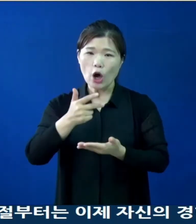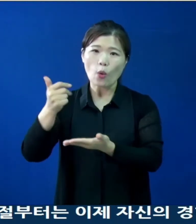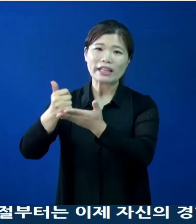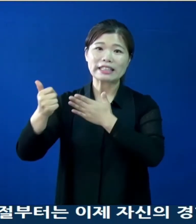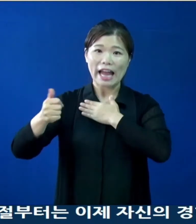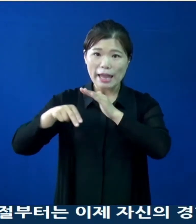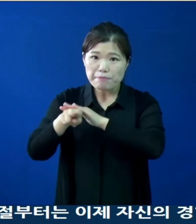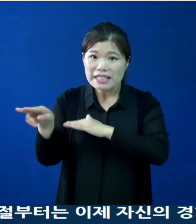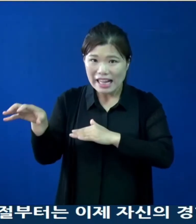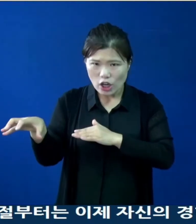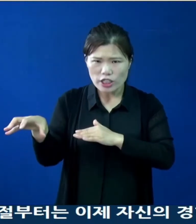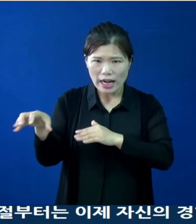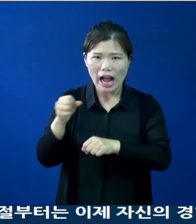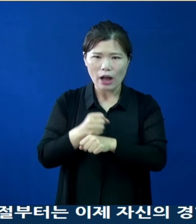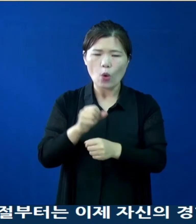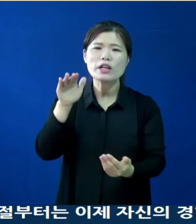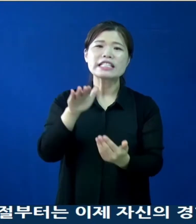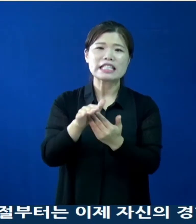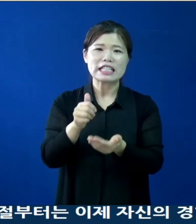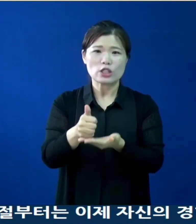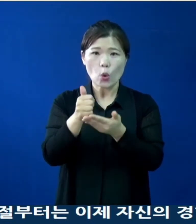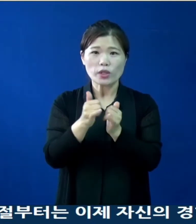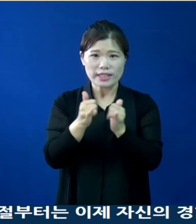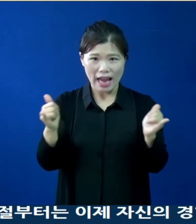하고 지존자를 너의 거처로